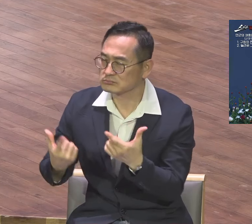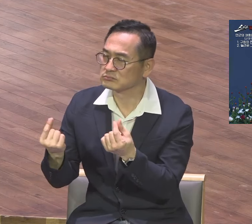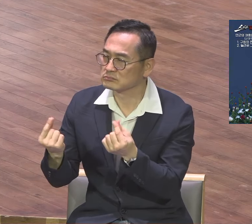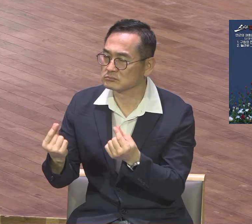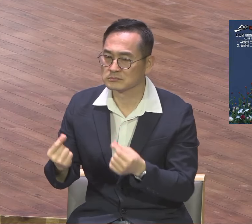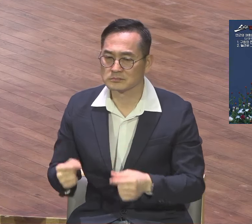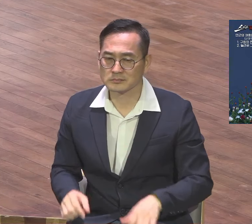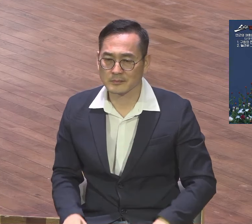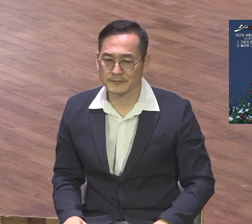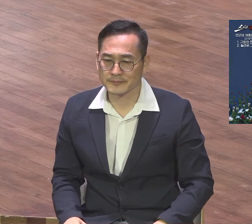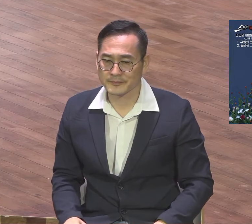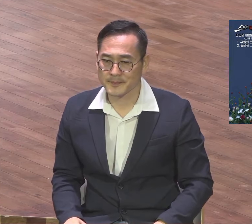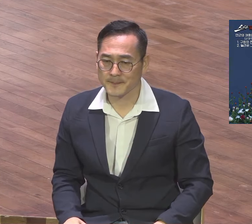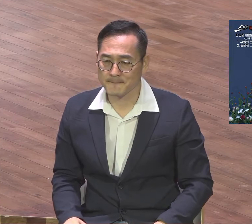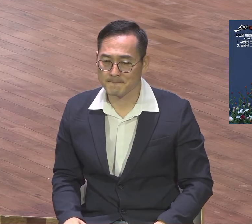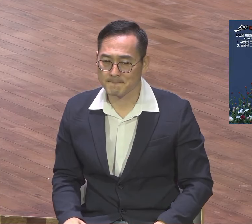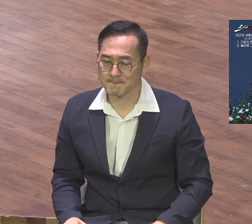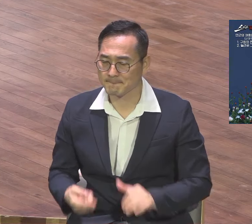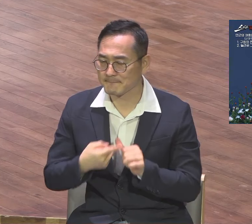나를 믿는 죽어도 살겠고